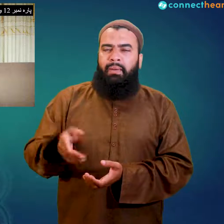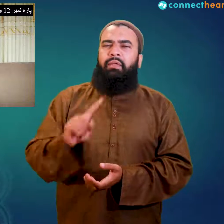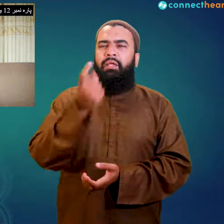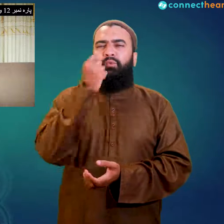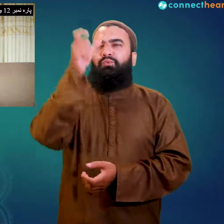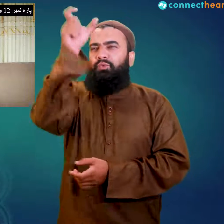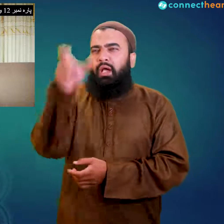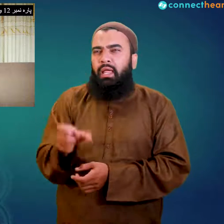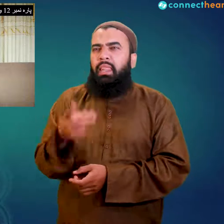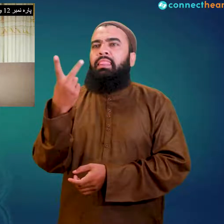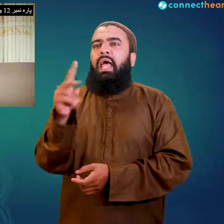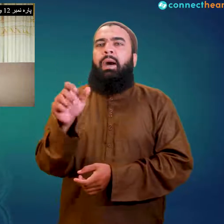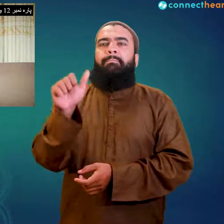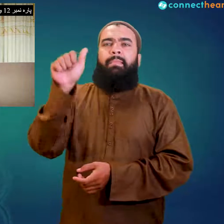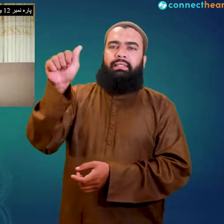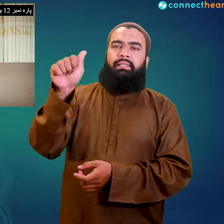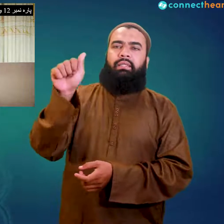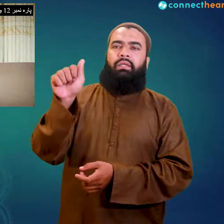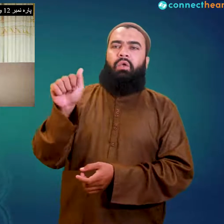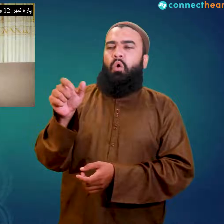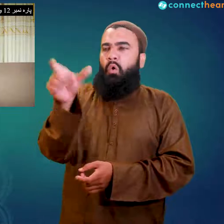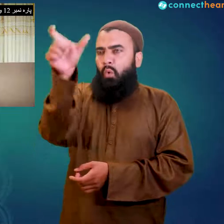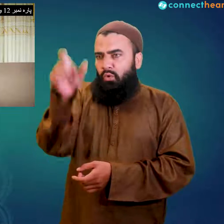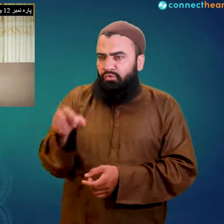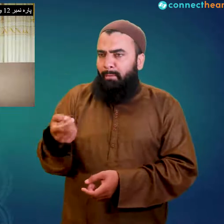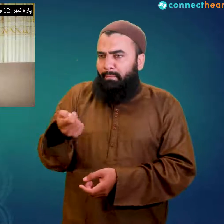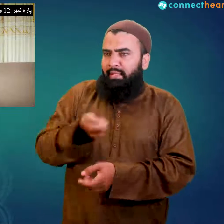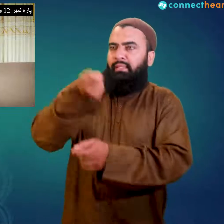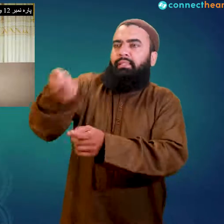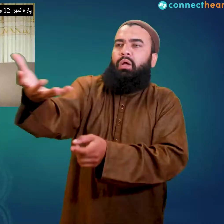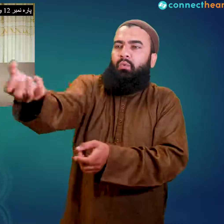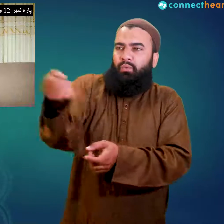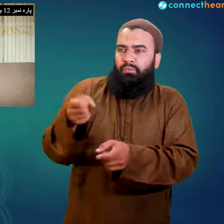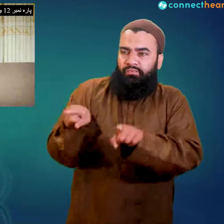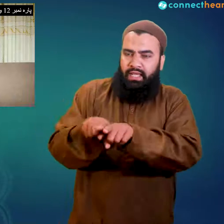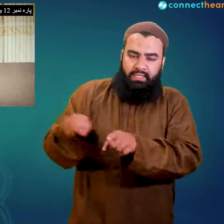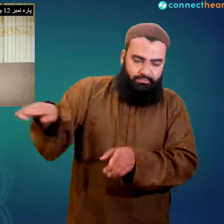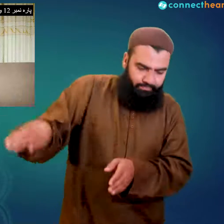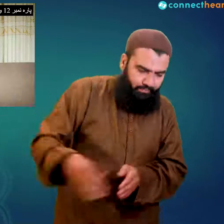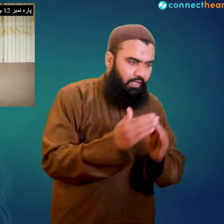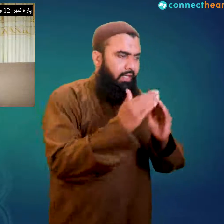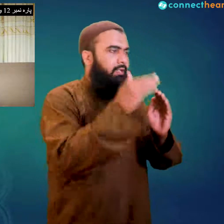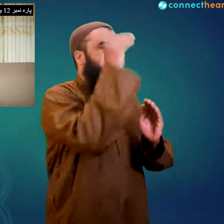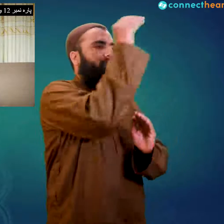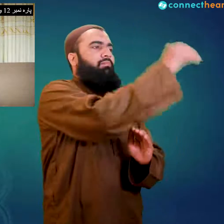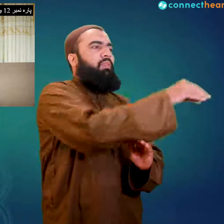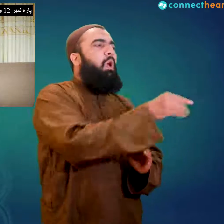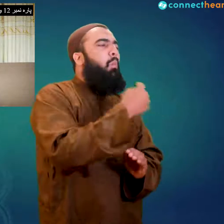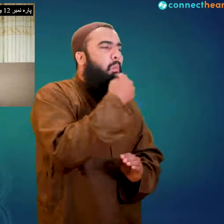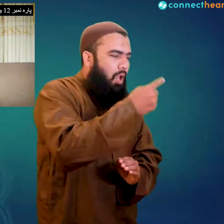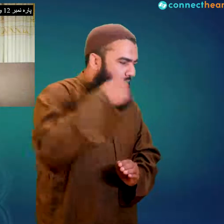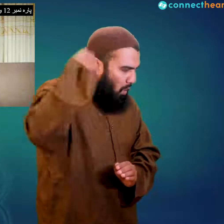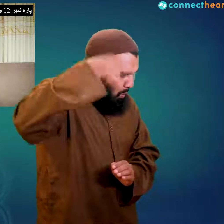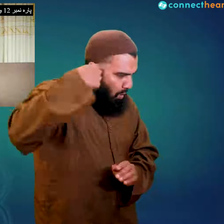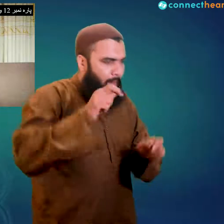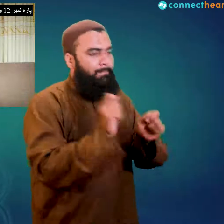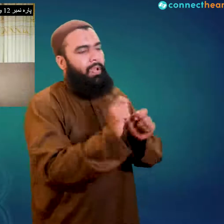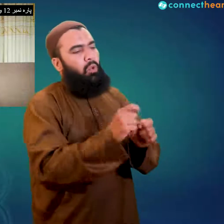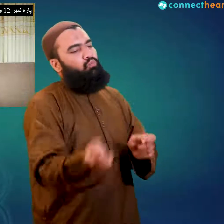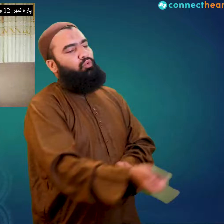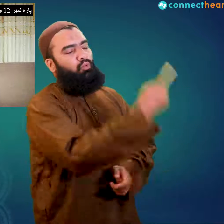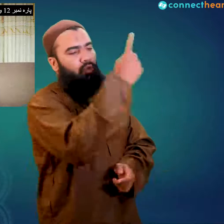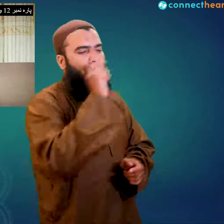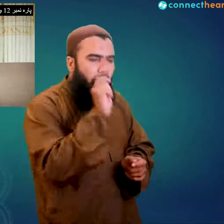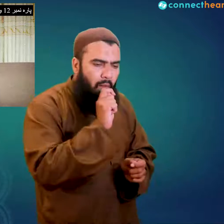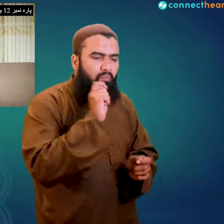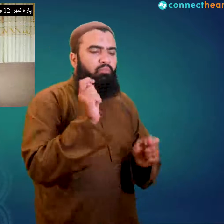کے لیے ان کے پیچھے دوڑی تو اللہ رب العزت کے فضل و کرم سے دروازے سارے کھلتے چلے گئے اور دروازے باہر کے دروازے پر